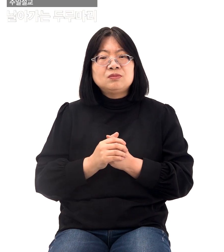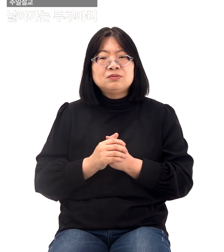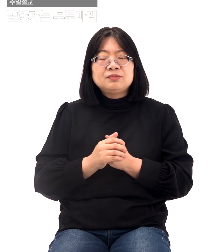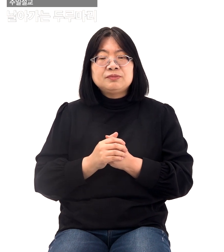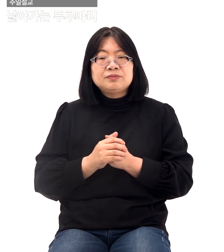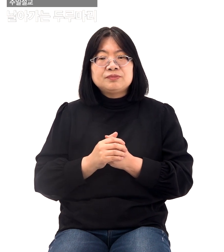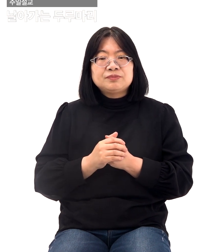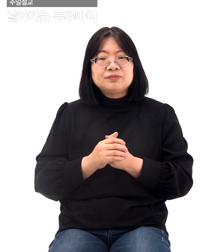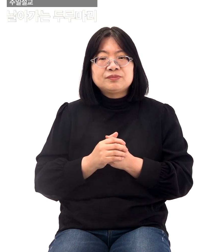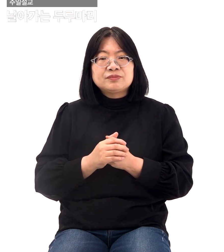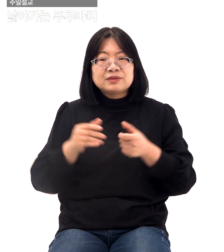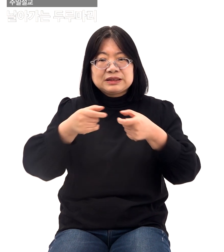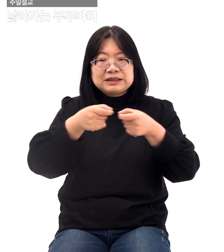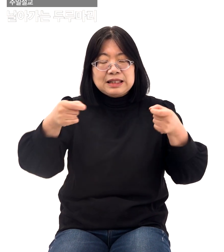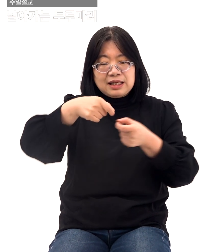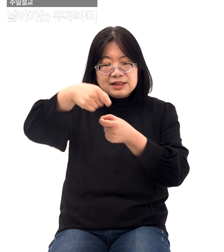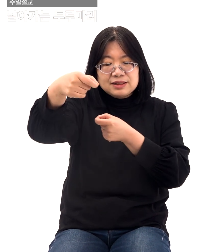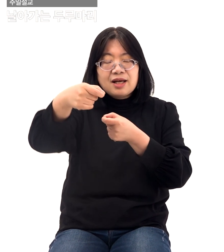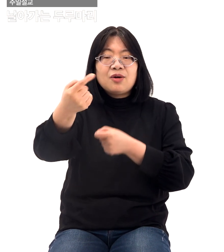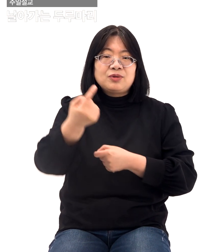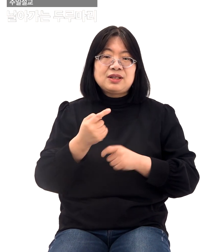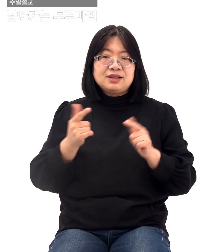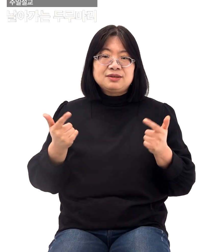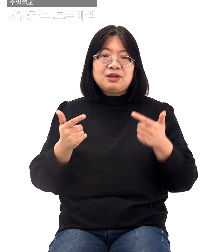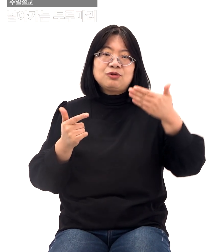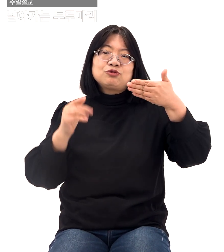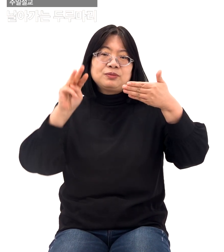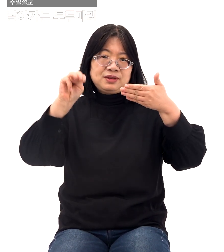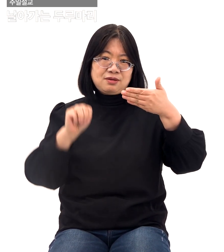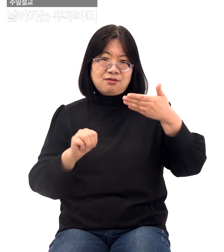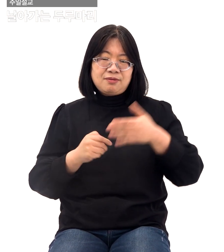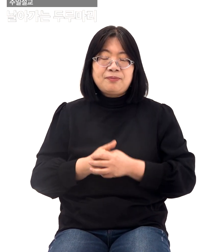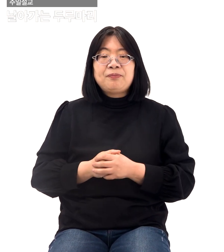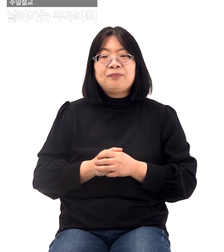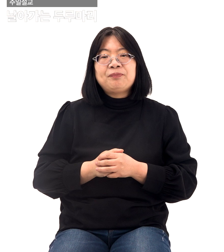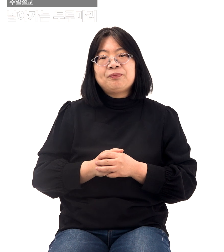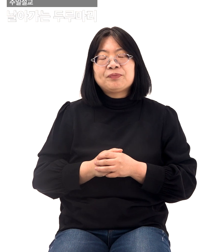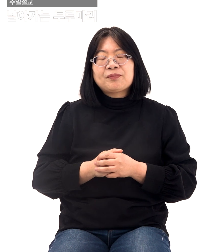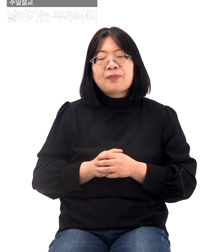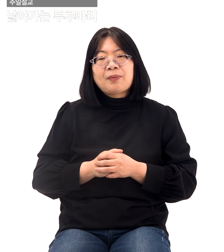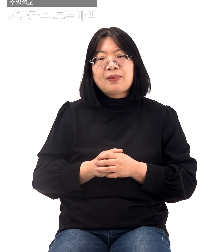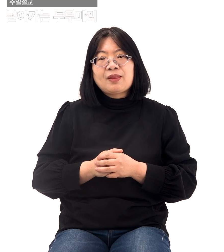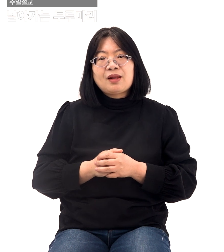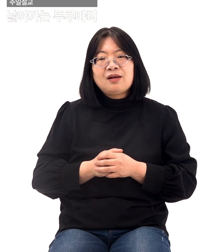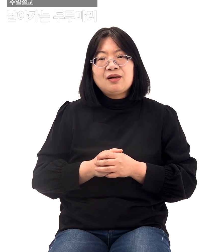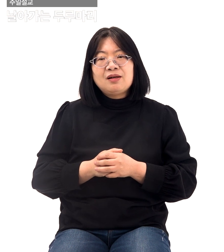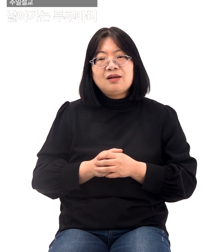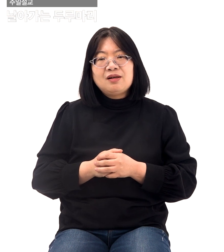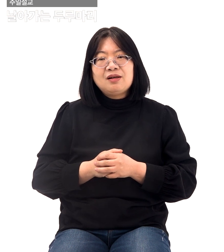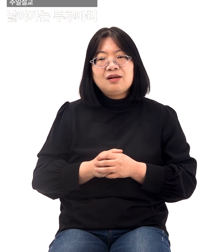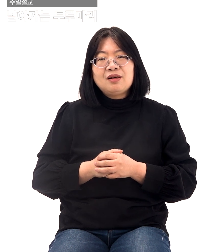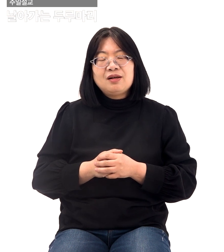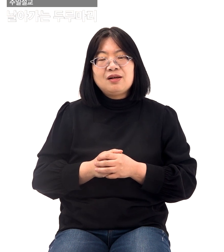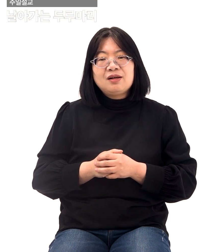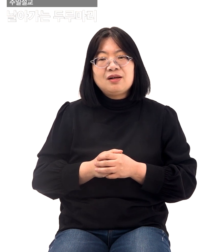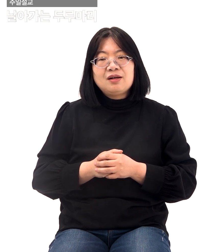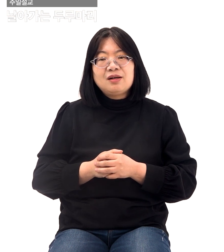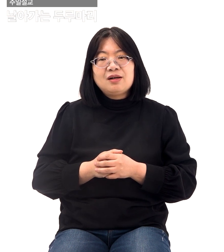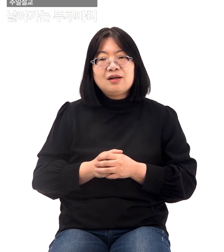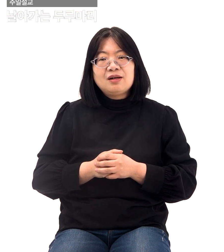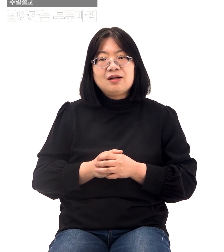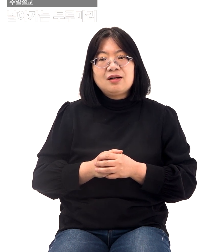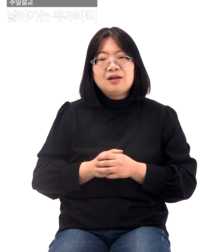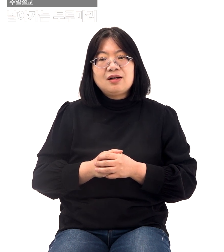제가 재가지고 올라오진 않았지만 9m예요. 길이가 9m고 넓이가